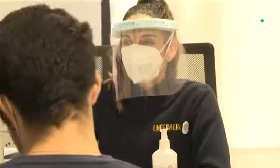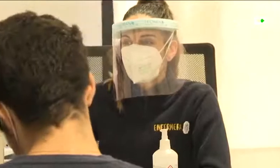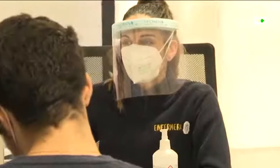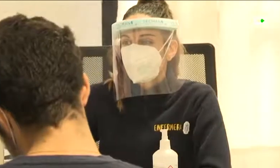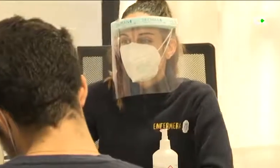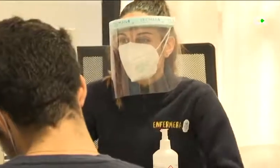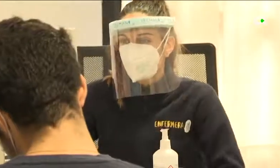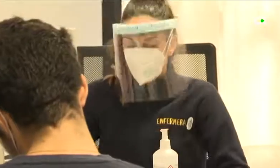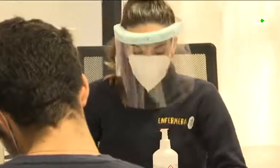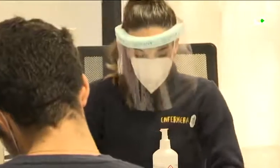Gracias.